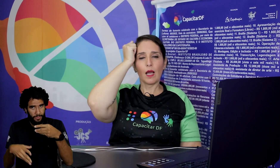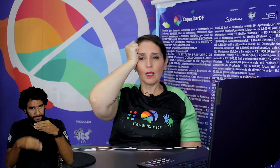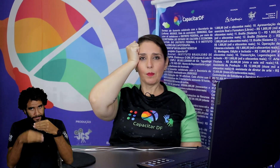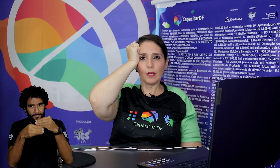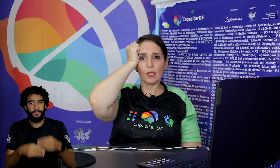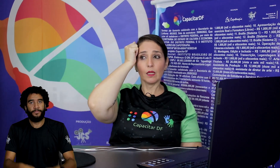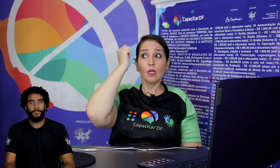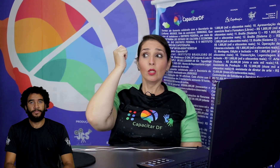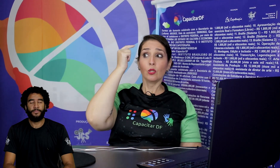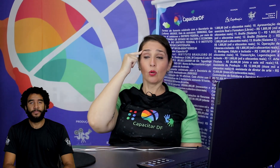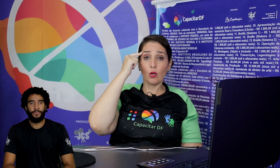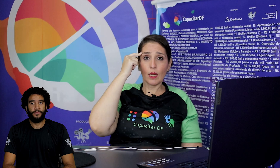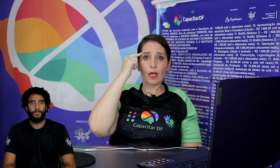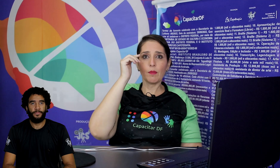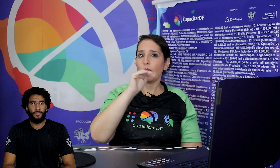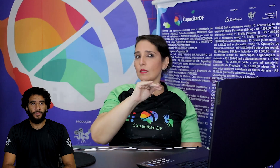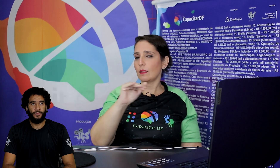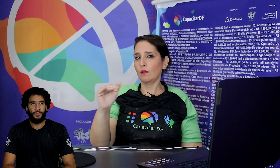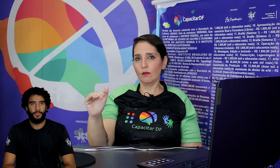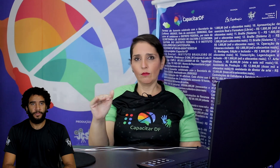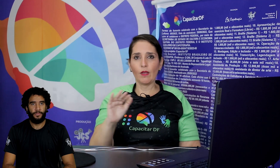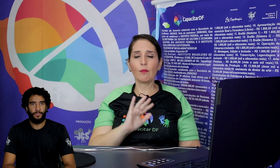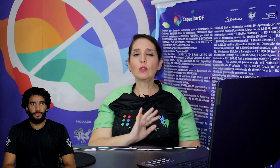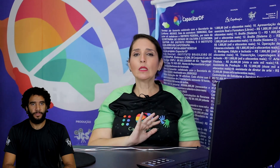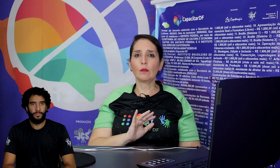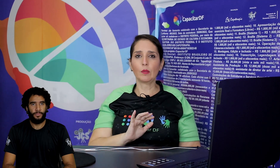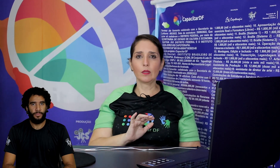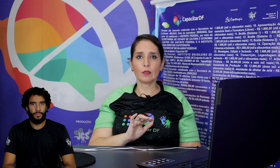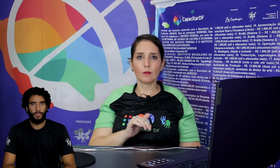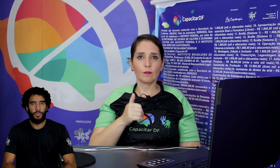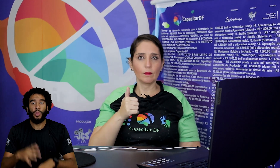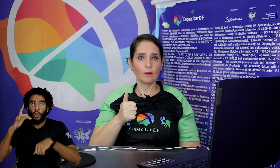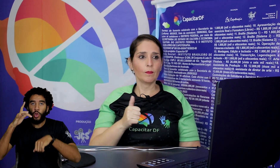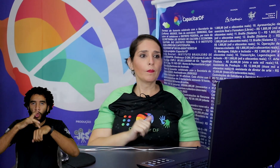Tá? Arrepender. Tocou na cabeça? Verbo simples.